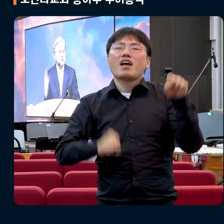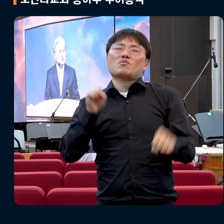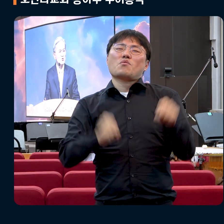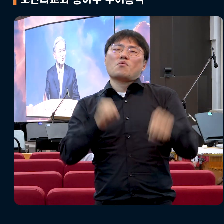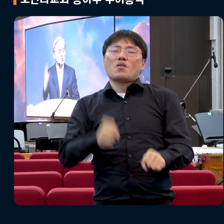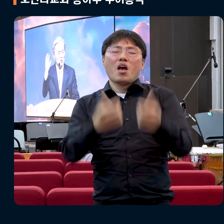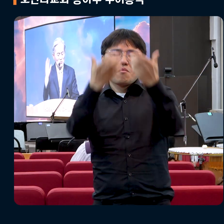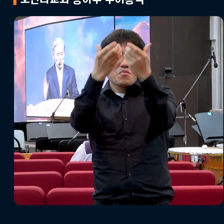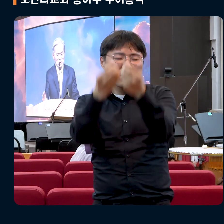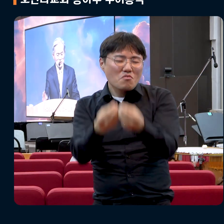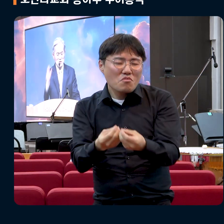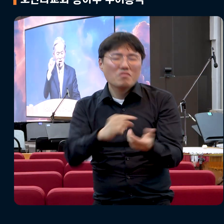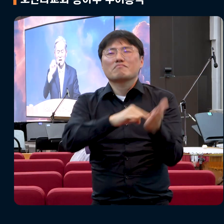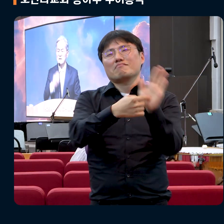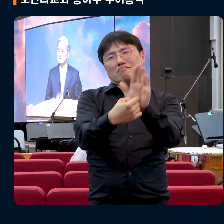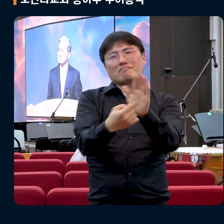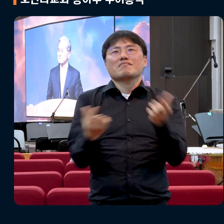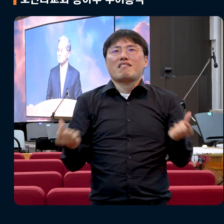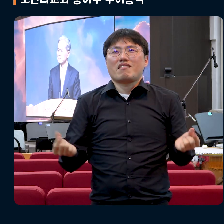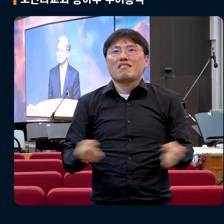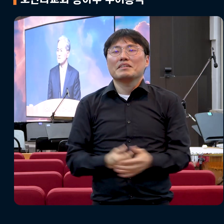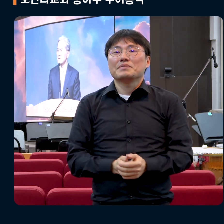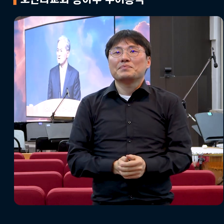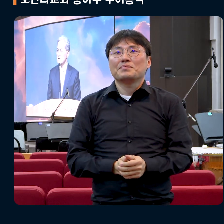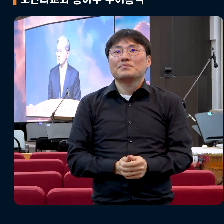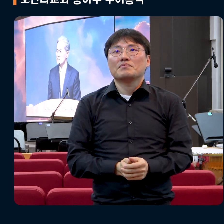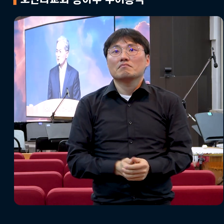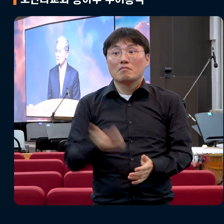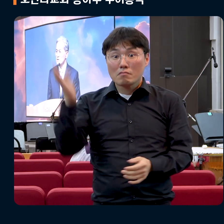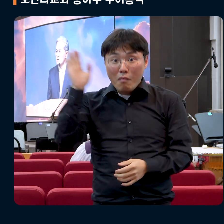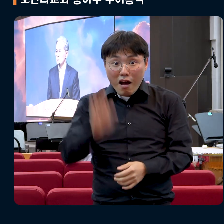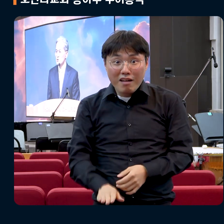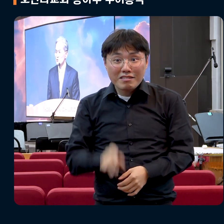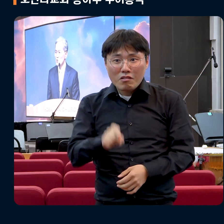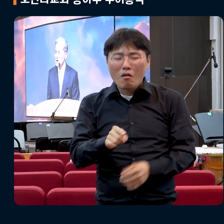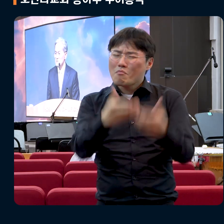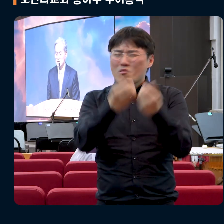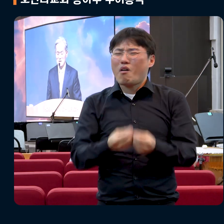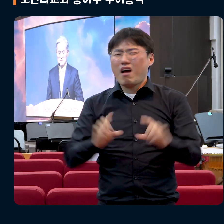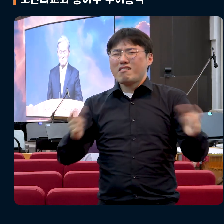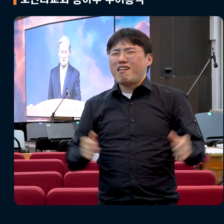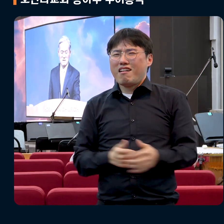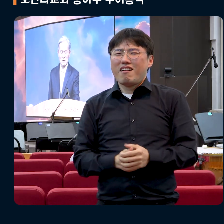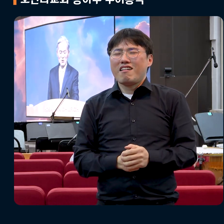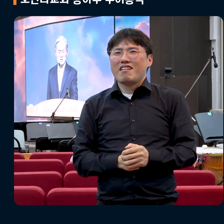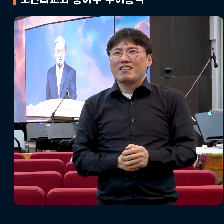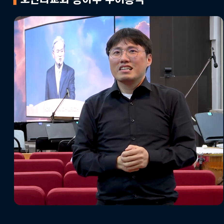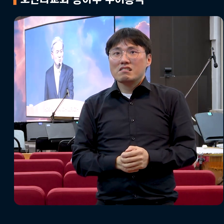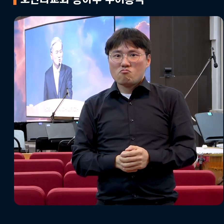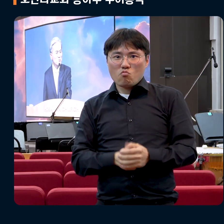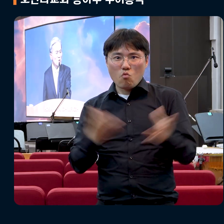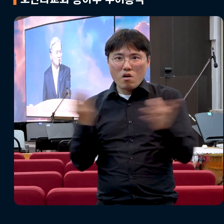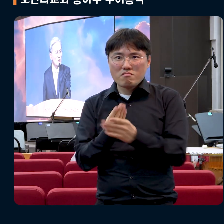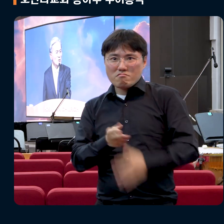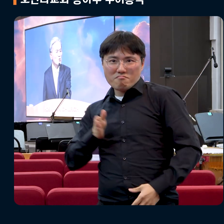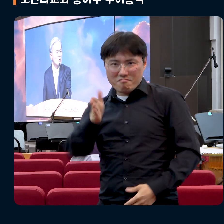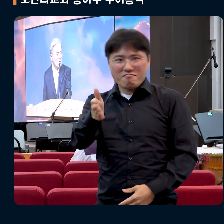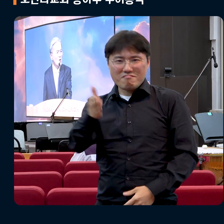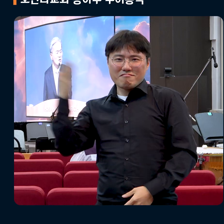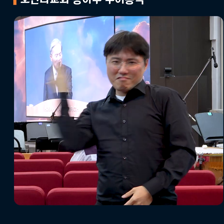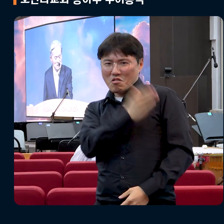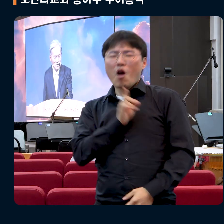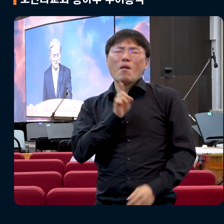행동을 비유적으로 표현한 것이다. 그러나 사실 이건 비유도 아닙니다. 거의 직접적 표현이라고